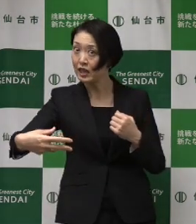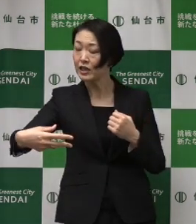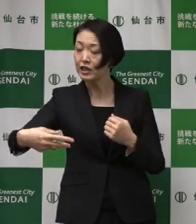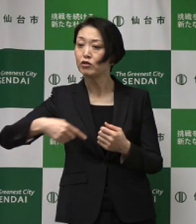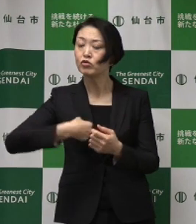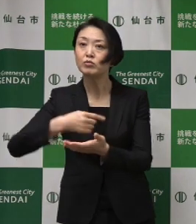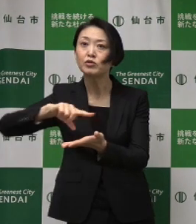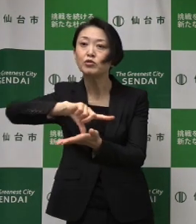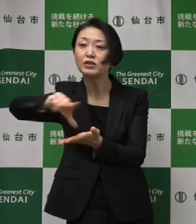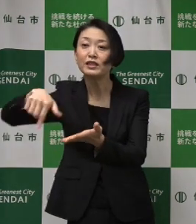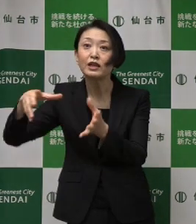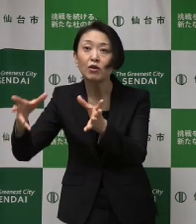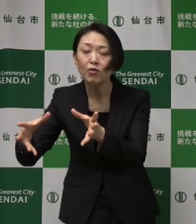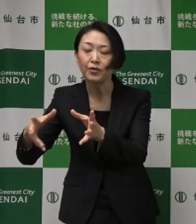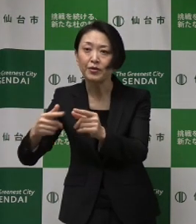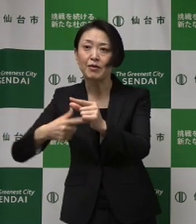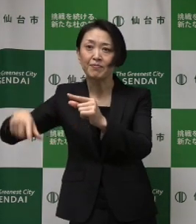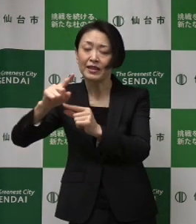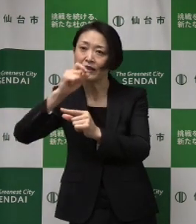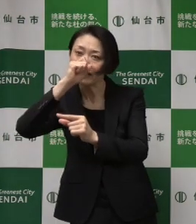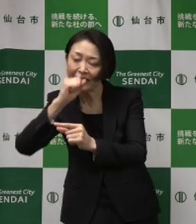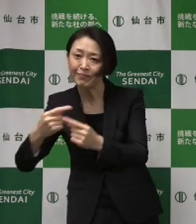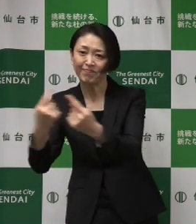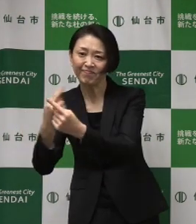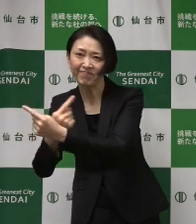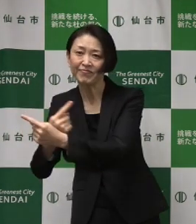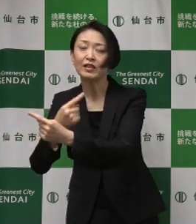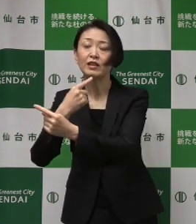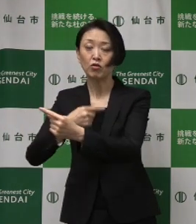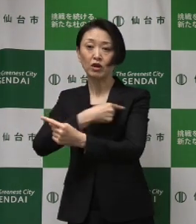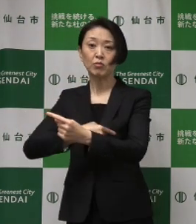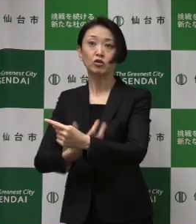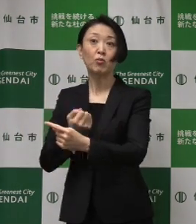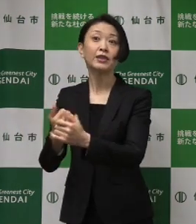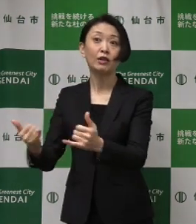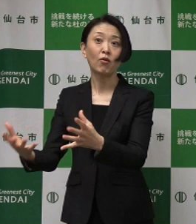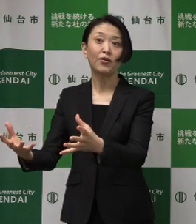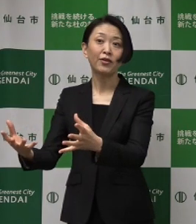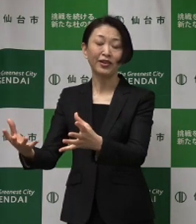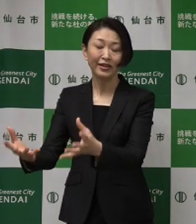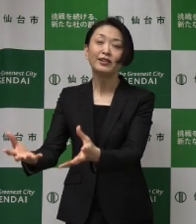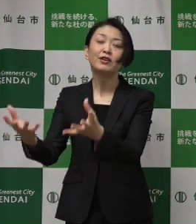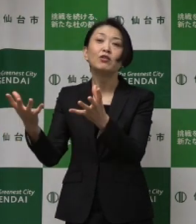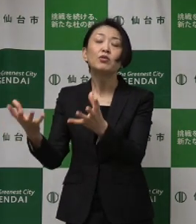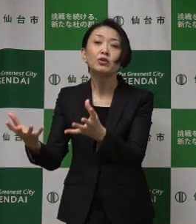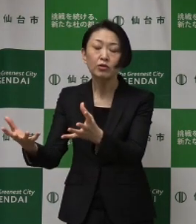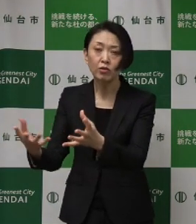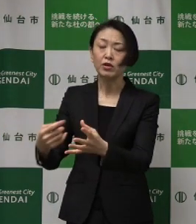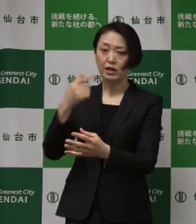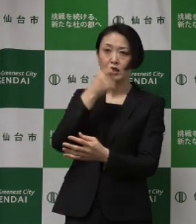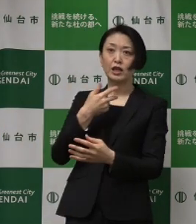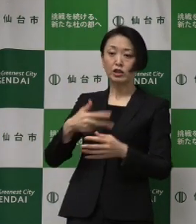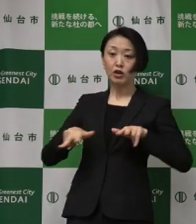地域を良くしていこうという意欲を持った方々、その方々を行政